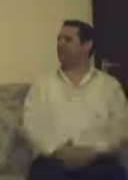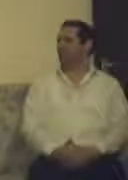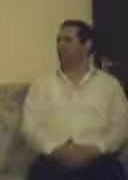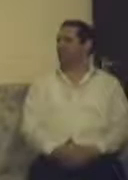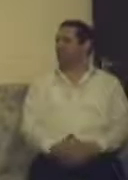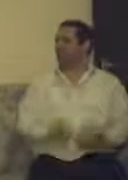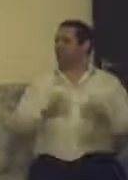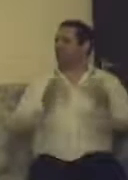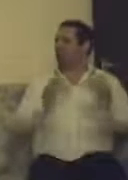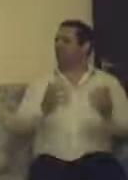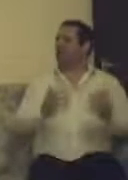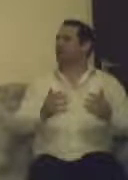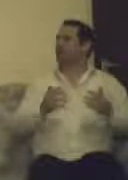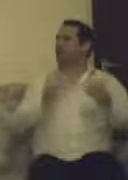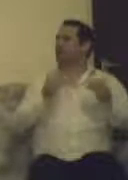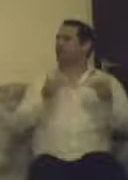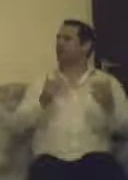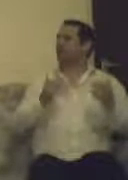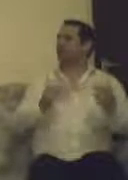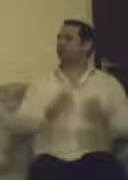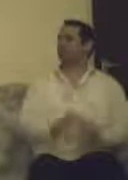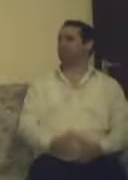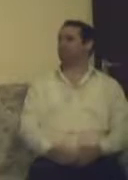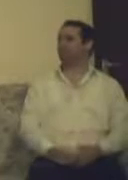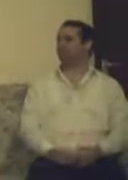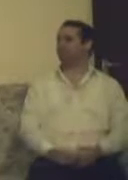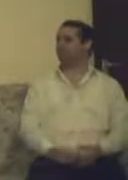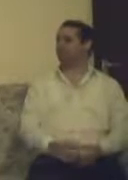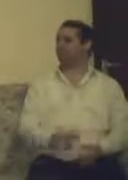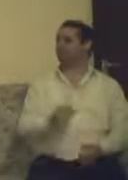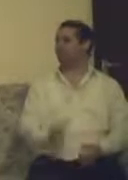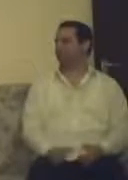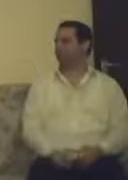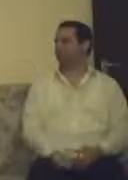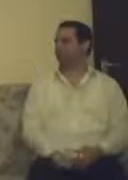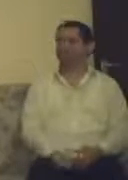lumea și lumea să fie mântuită prin El. Slavă Dumnezeu!